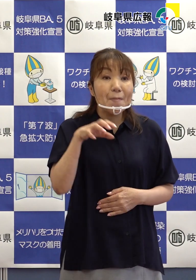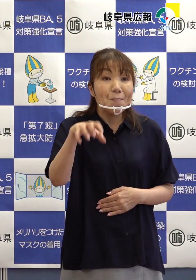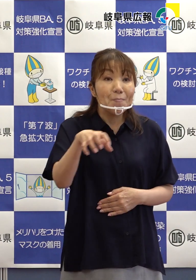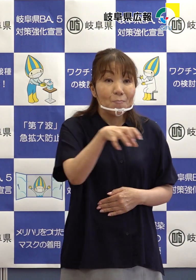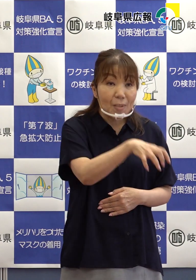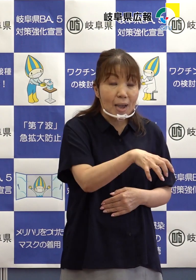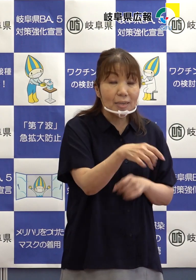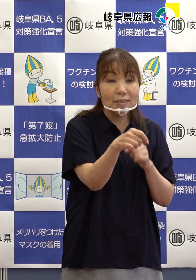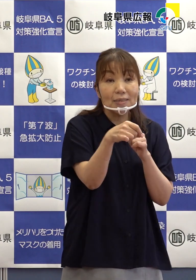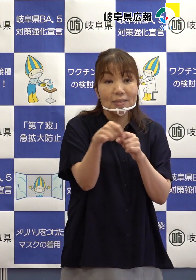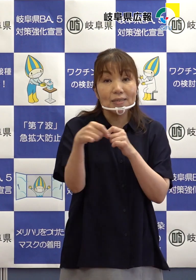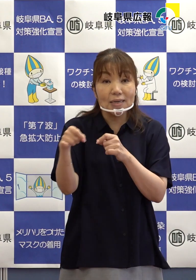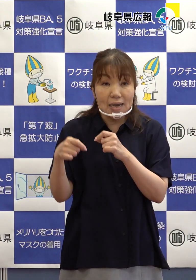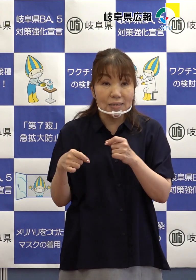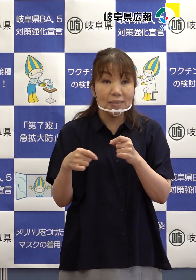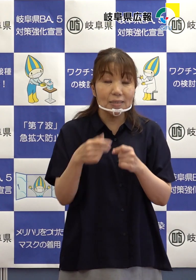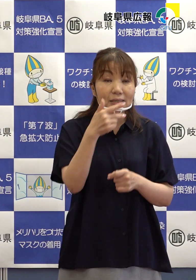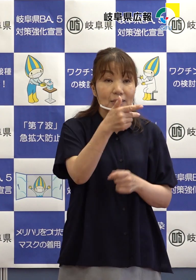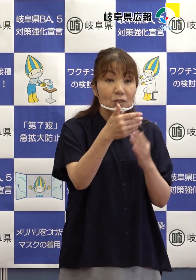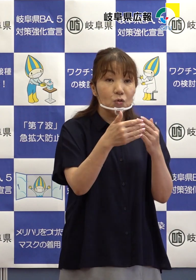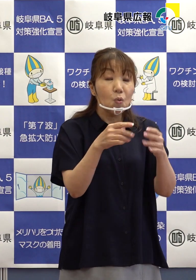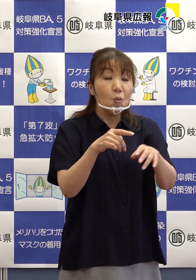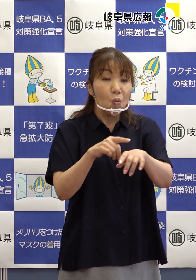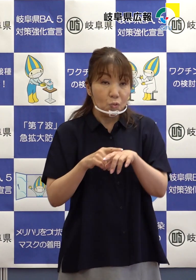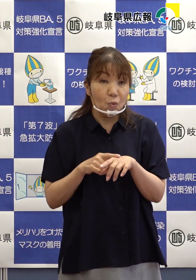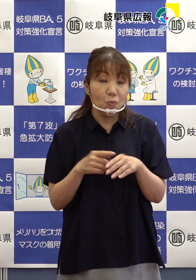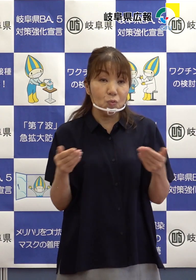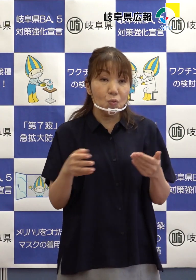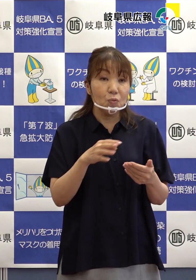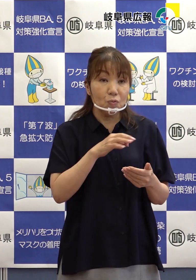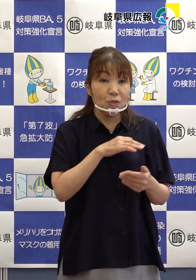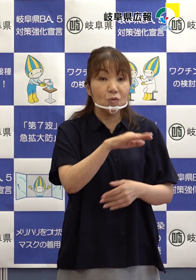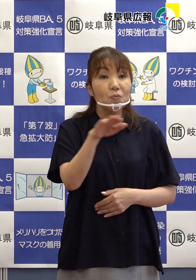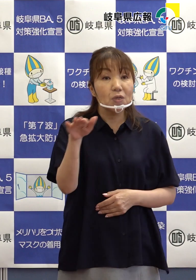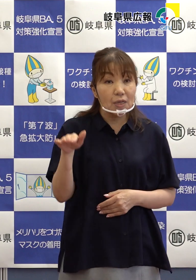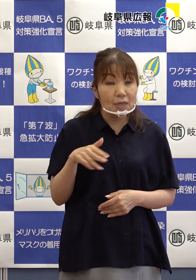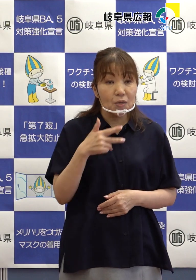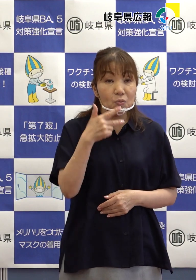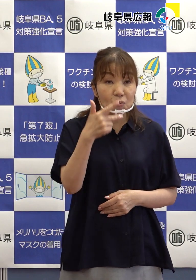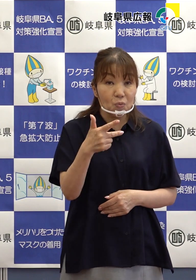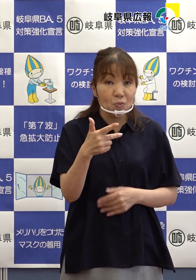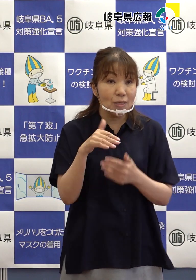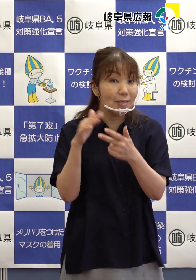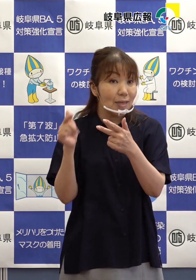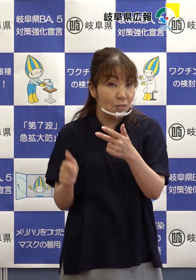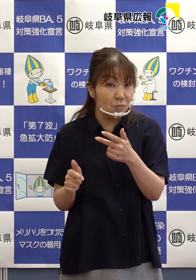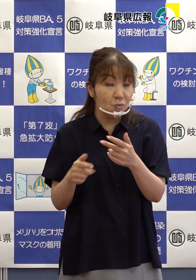近い市町村の職員の皆さんにあの福祉施設とか